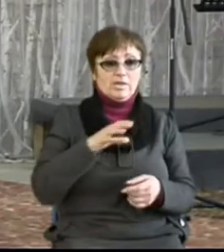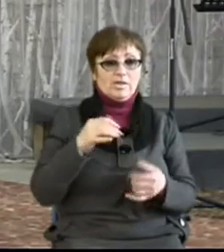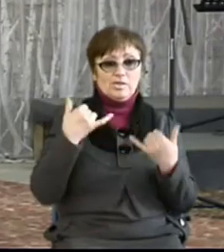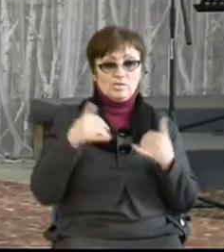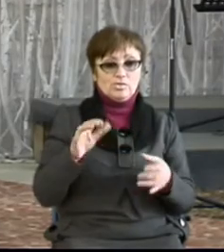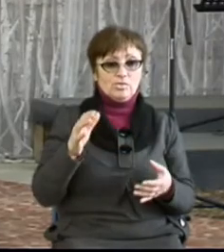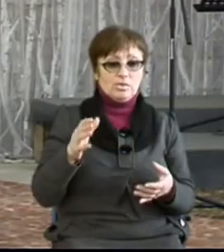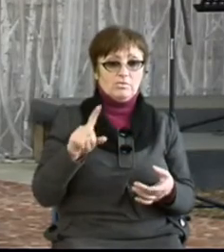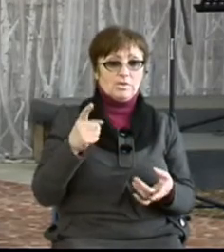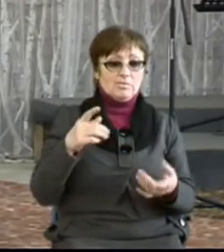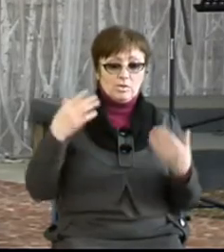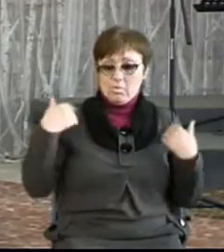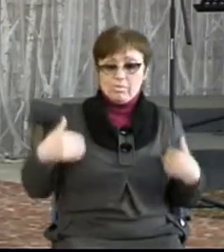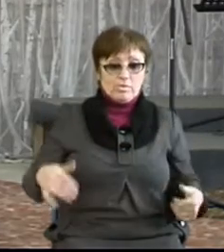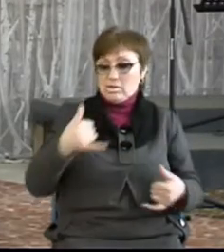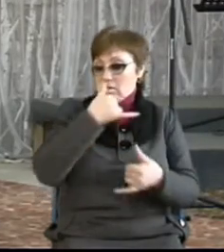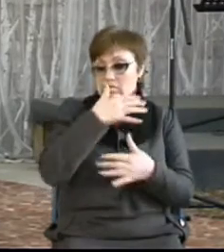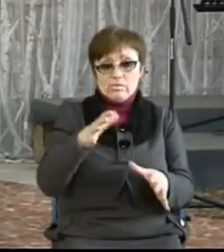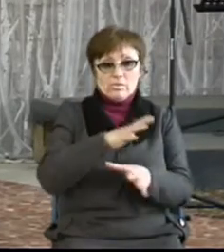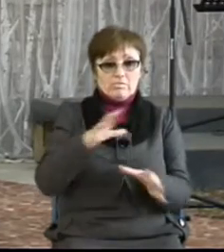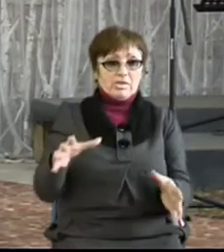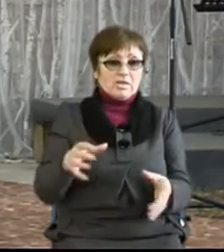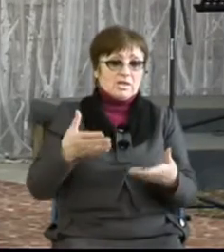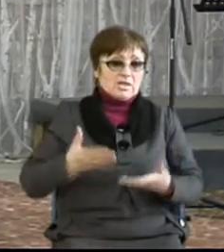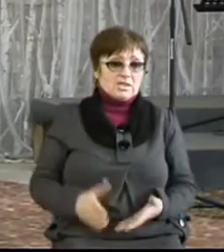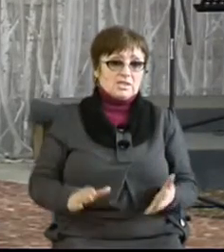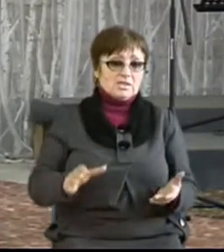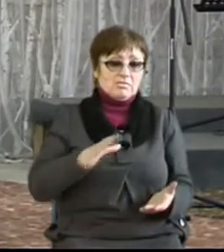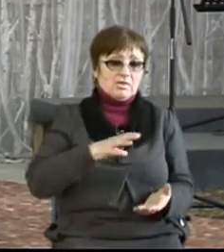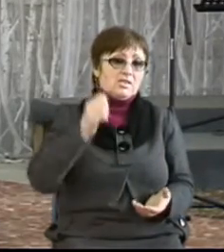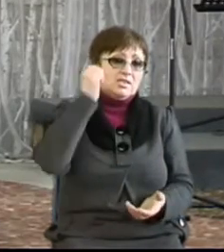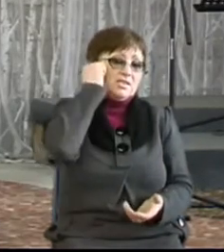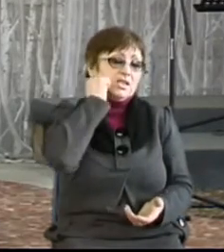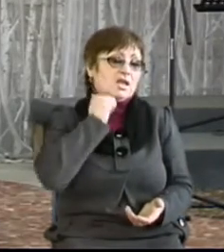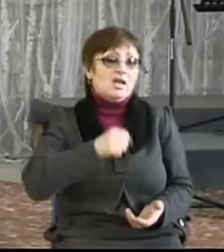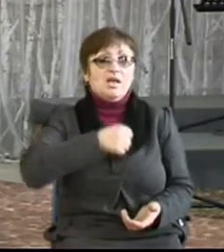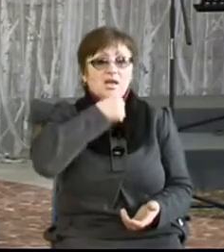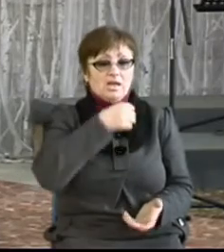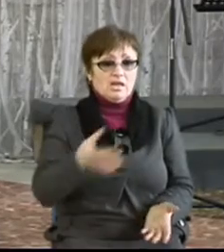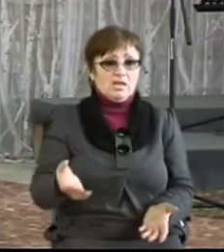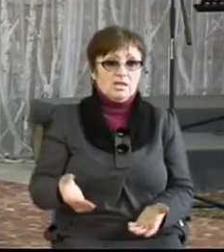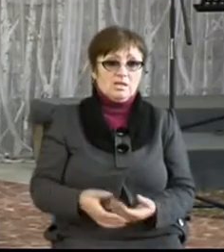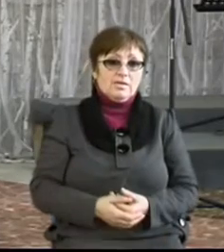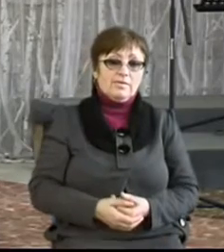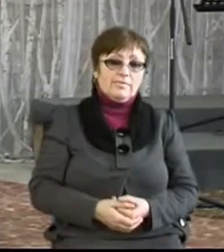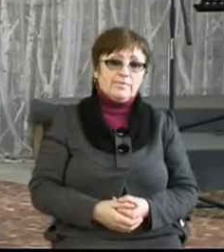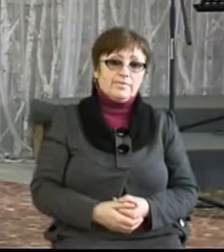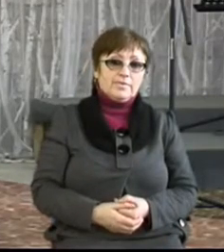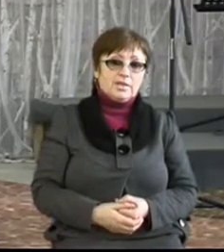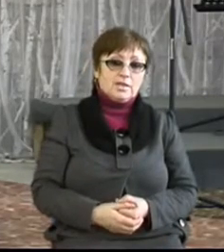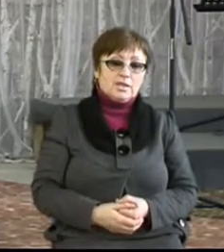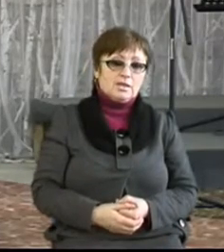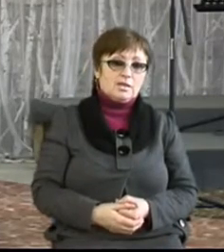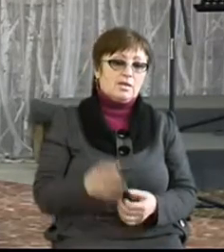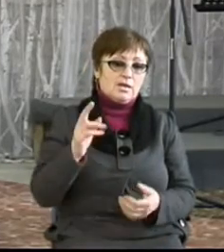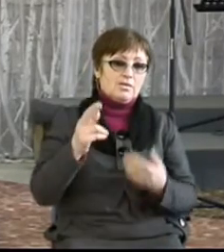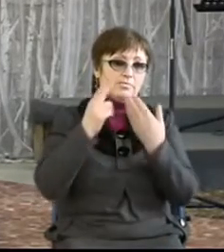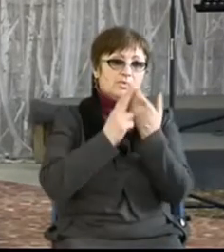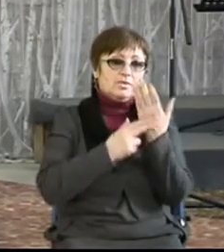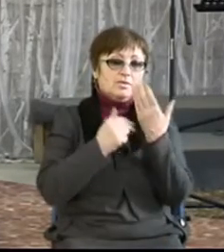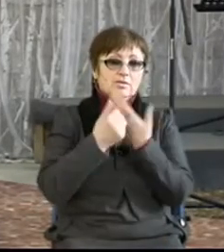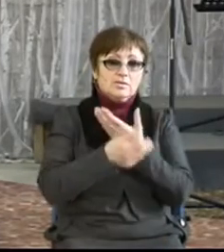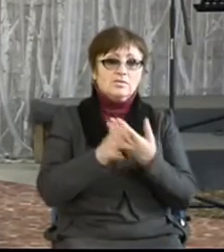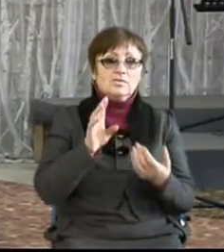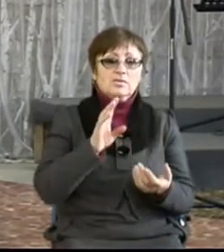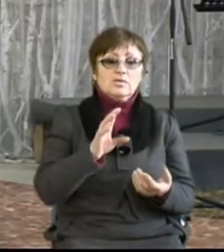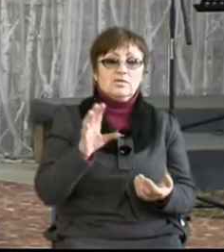Авраам, ни Сара не могли родить этого ребенка. Уже были они довольно в большом возрасте. Обычно, как пишет нам Писание, что у